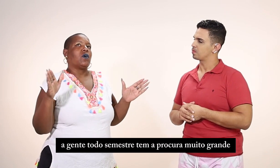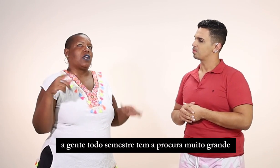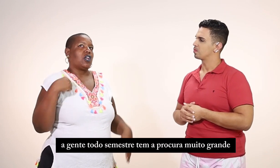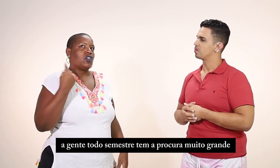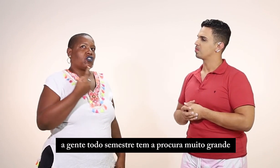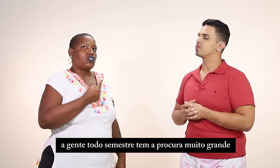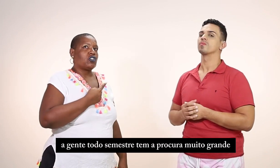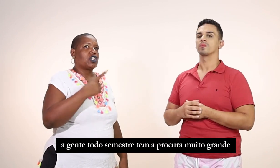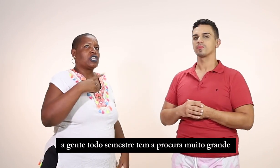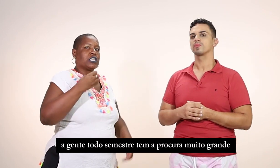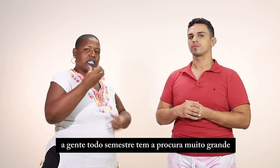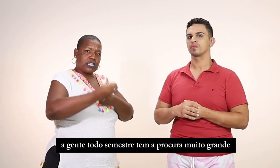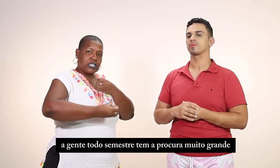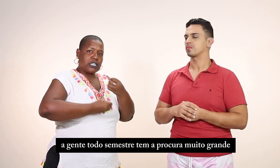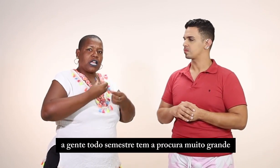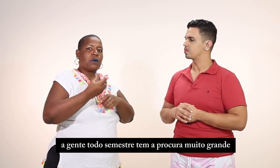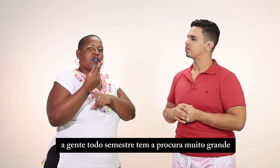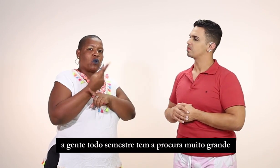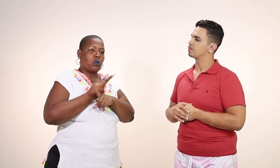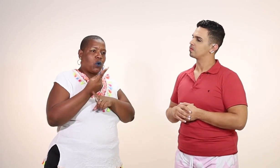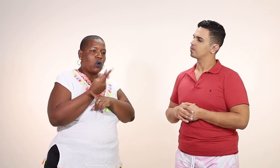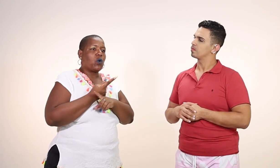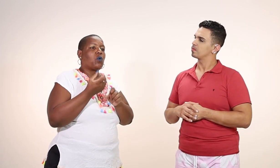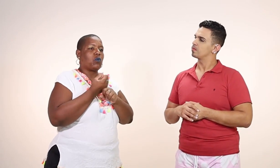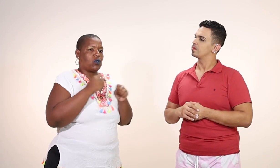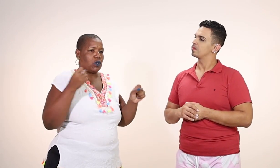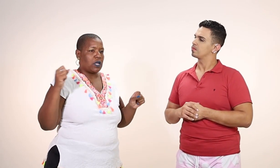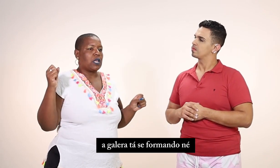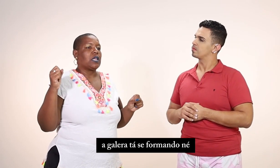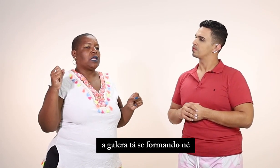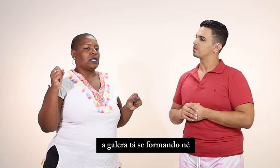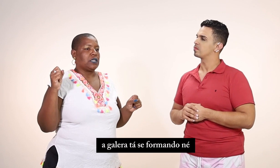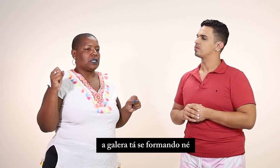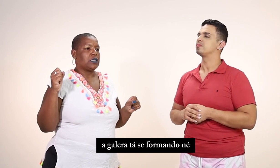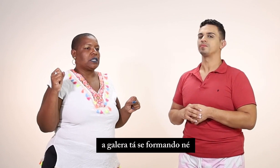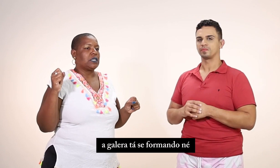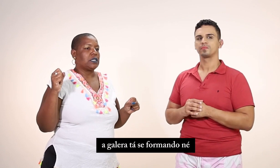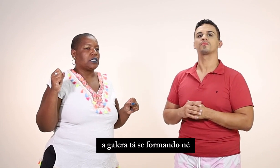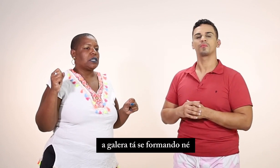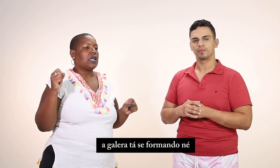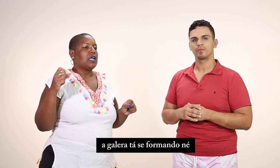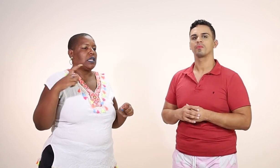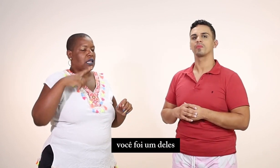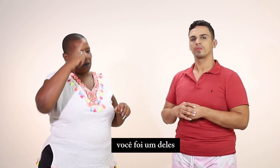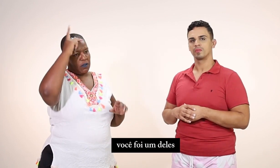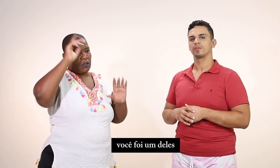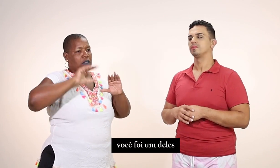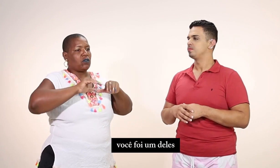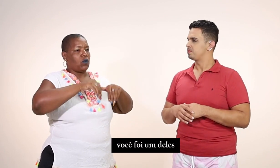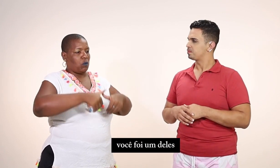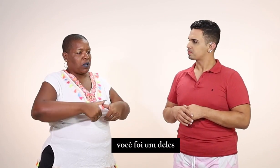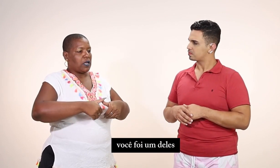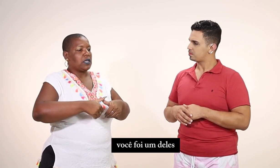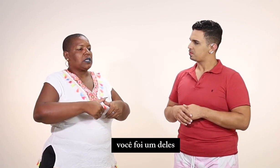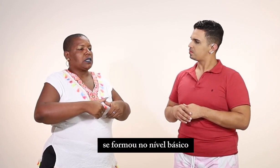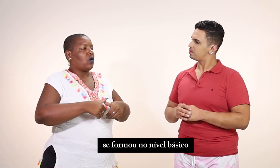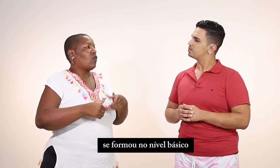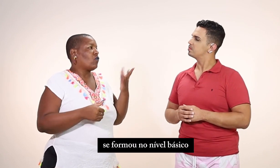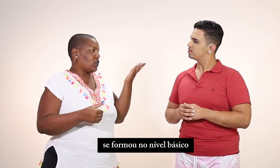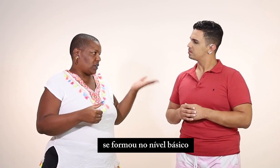todo semestre tem a procura muito grande, a galera está se formando, né? Você foi um deles, se formou no